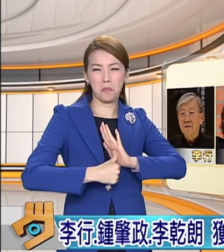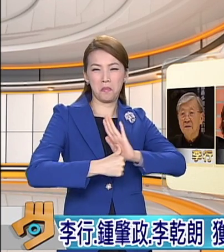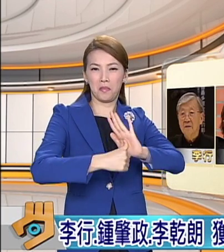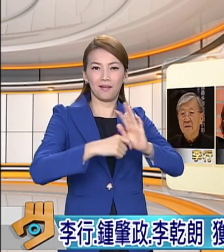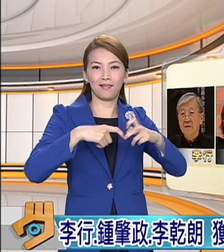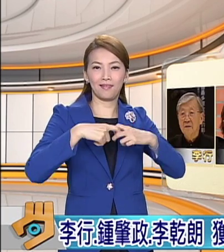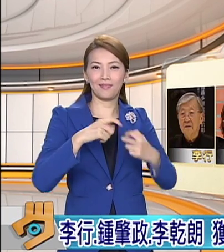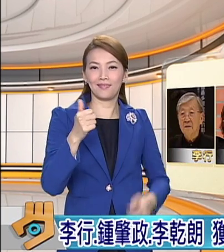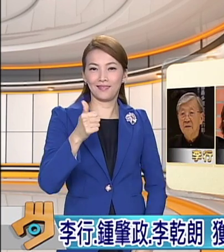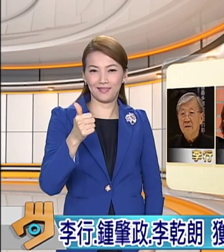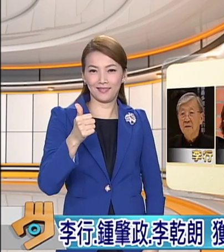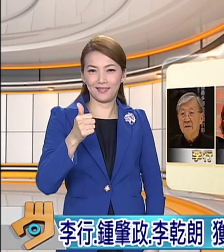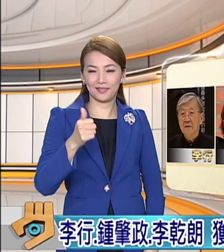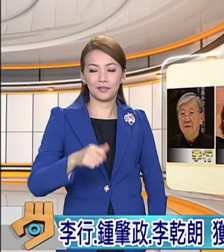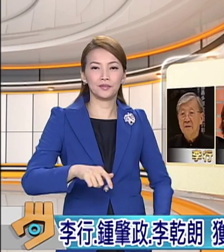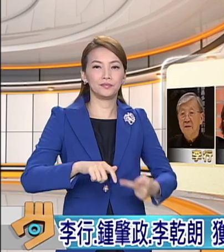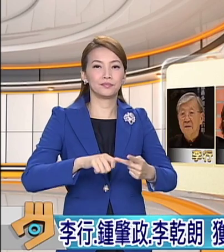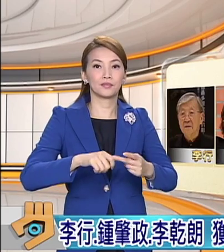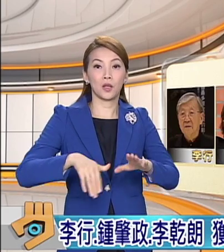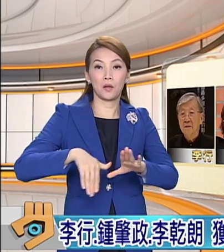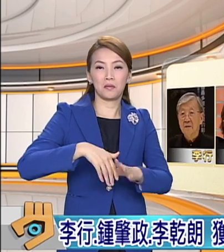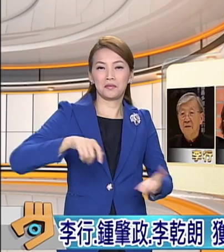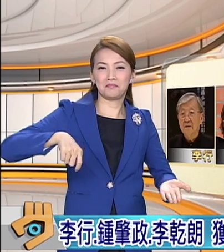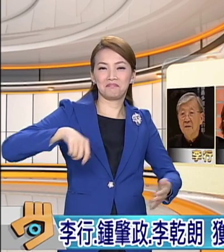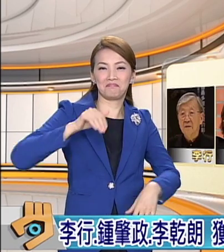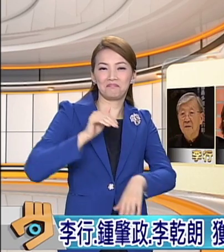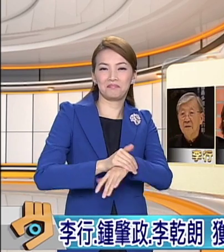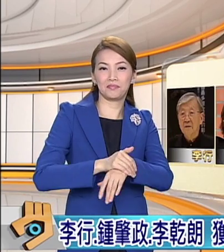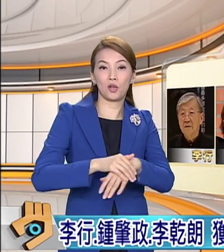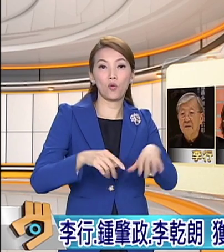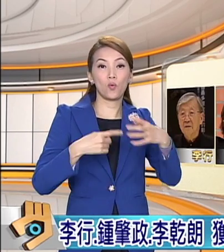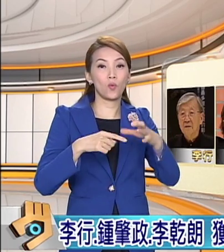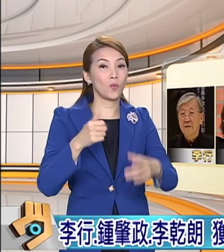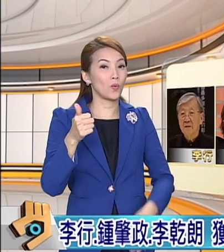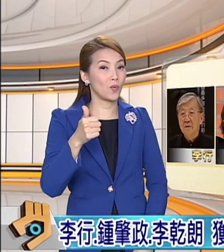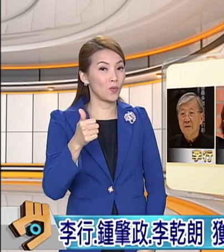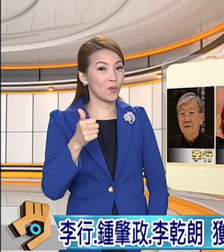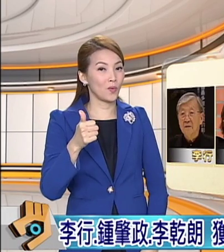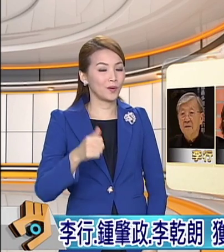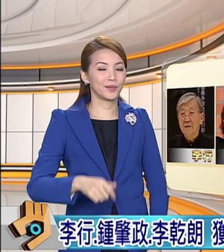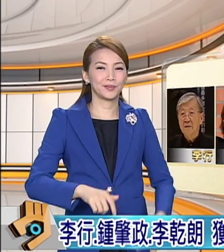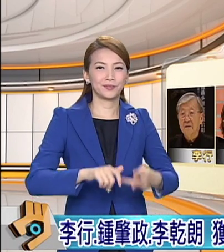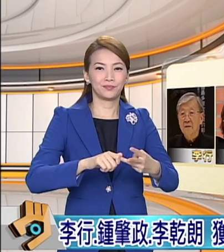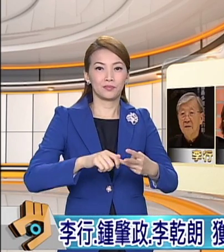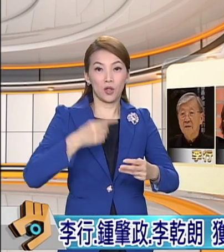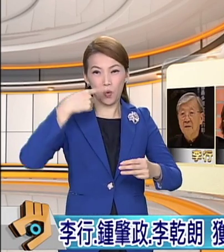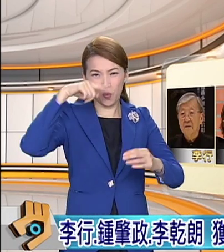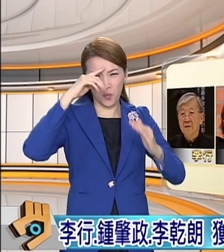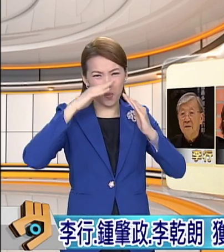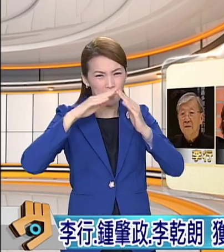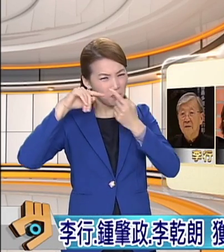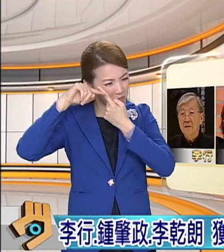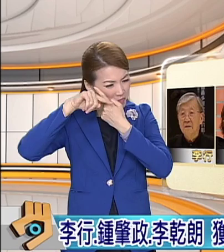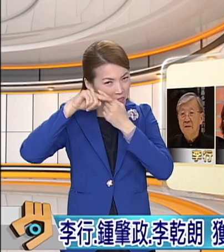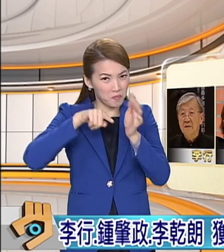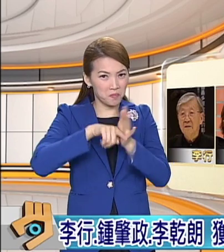演李行、国宝级作家钟兆政以及古籍学者李乾朗获